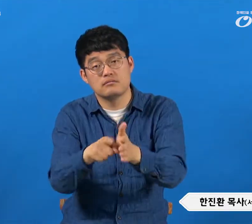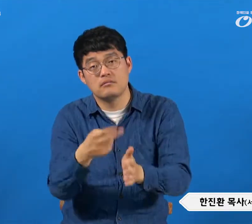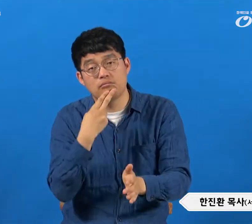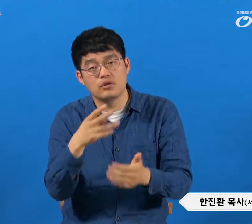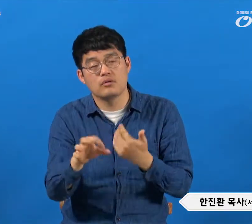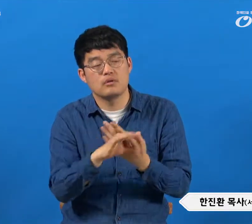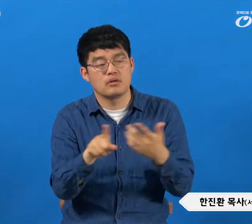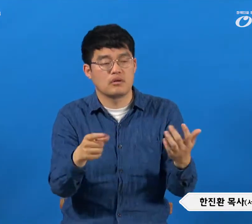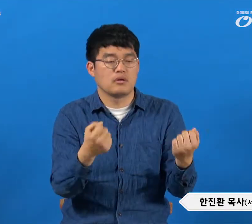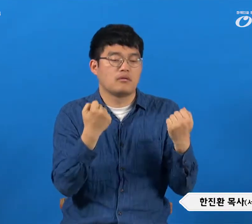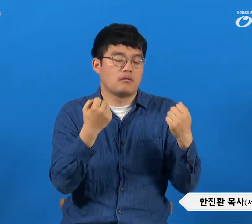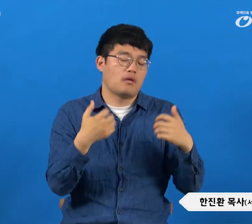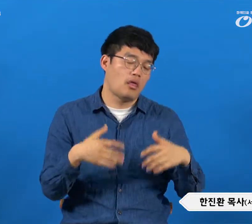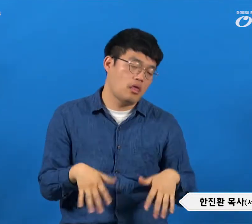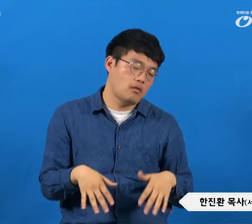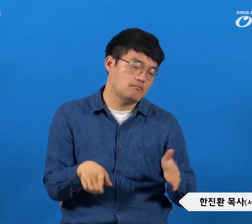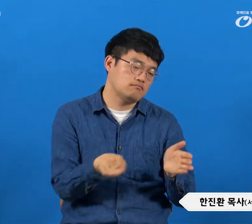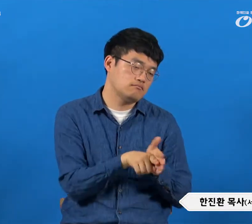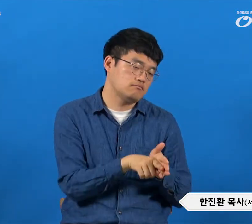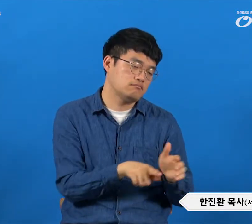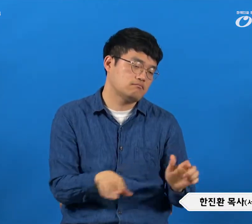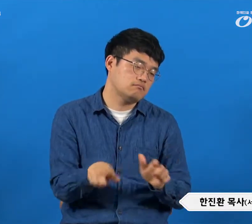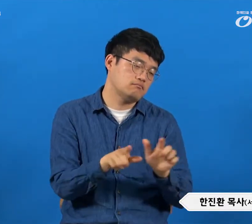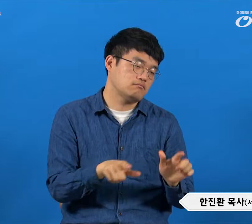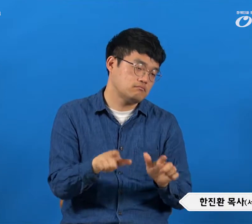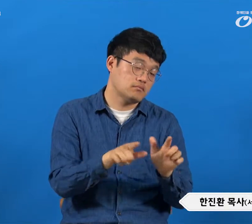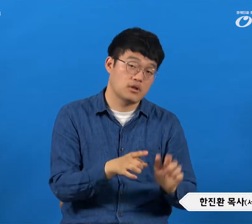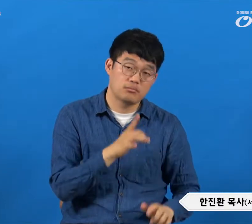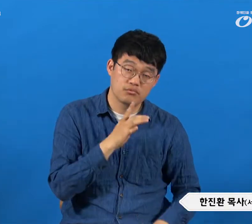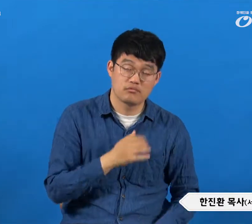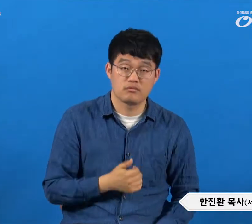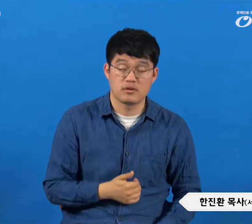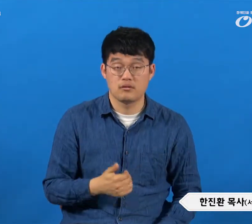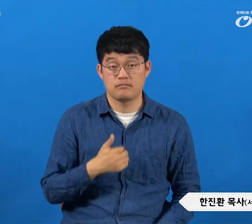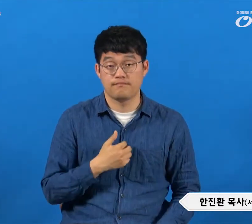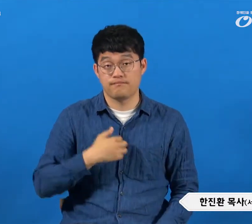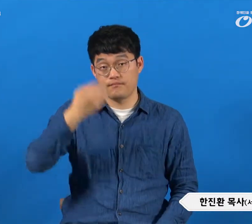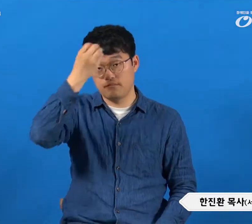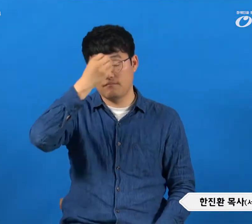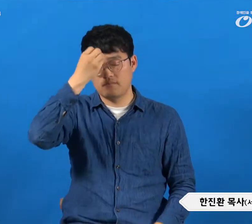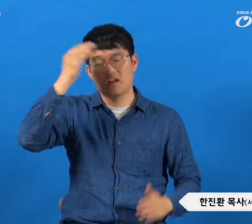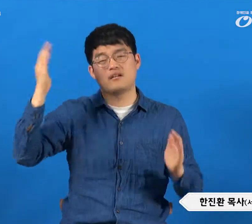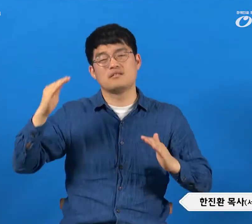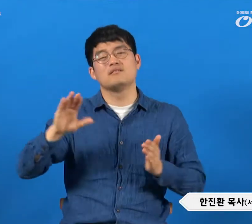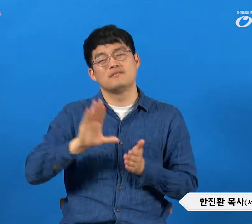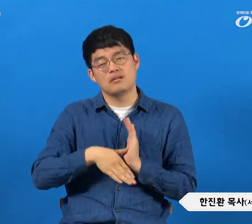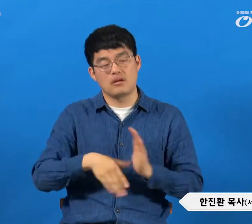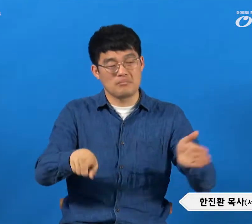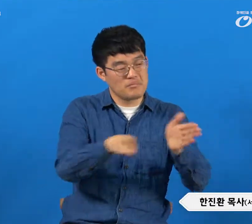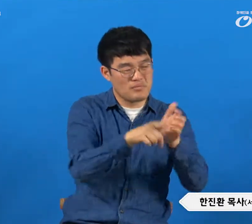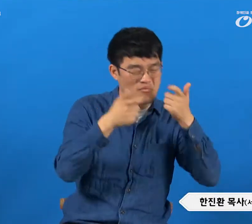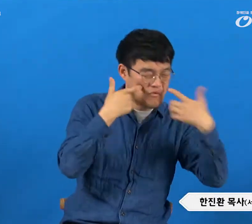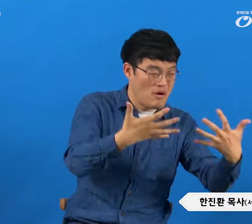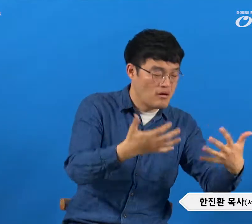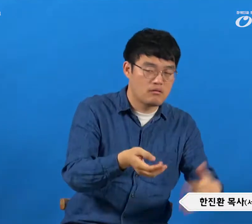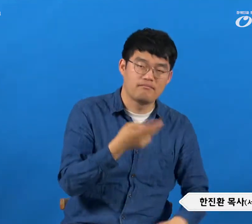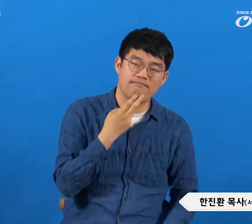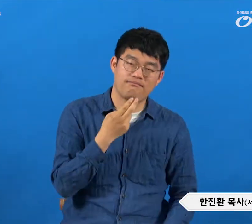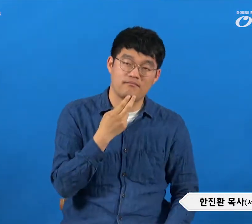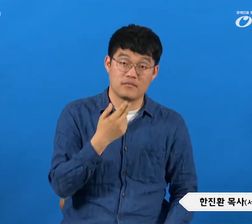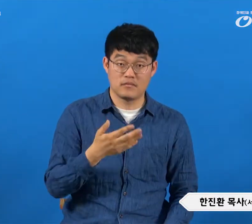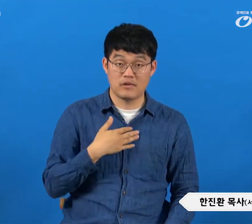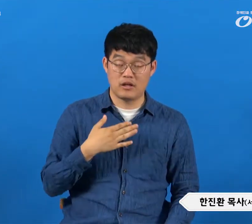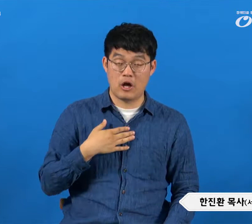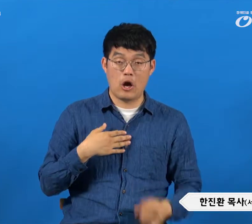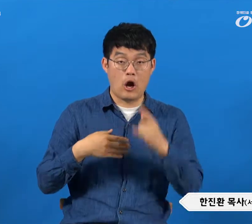없습니다. 제가 고등학교 때까지도 그랬습니다. 저는 모태신앙이고